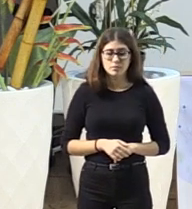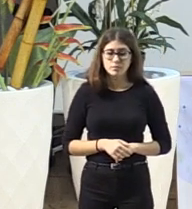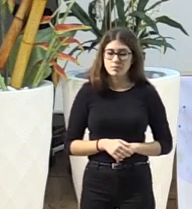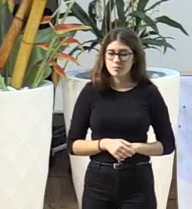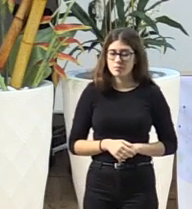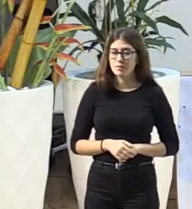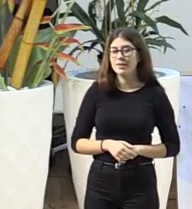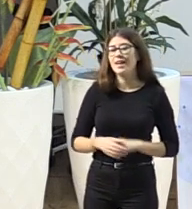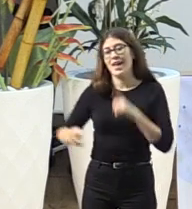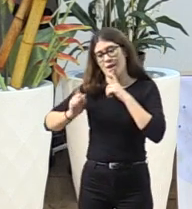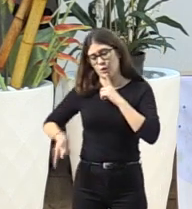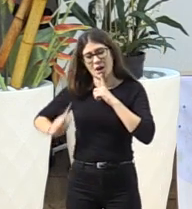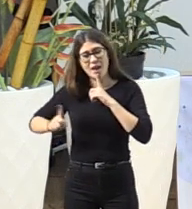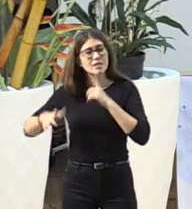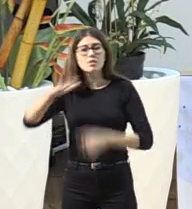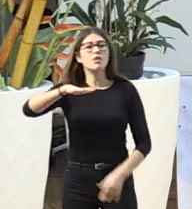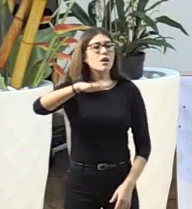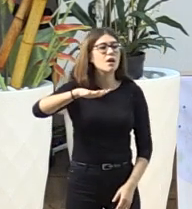Y me voy a Euskadi. ¿Hay gente de Euskadi?